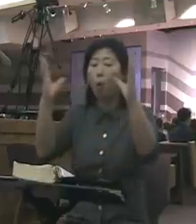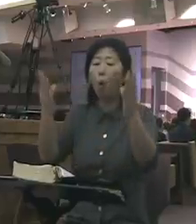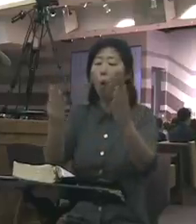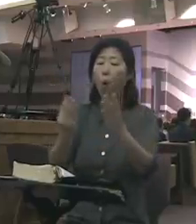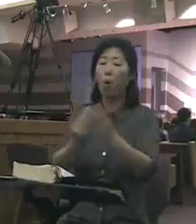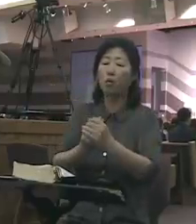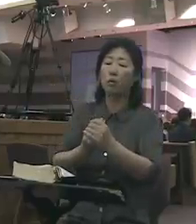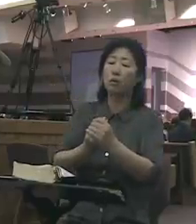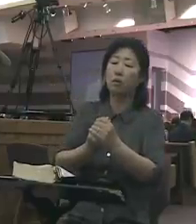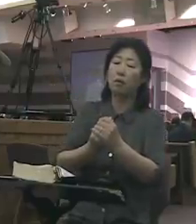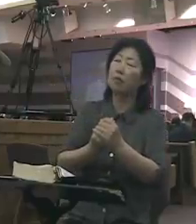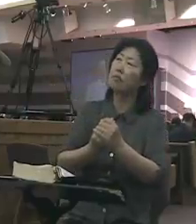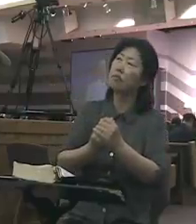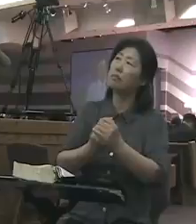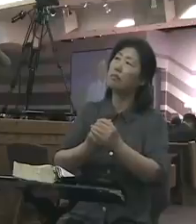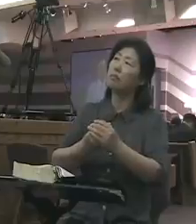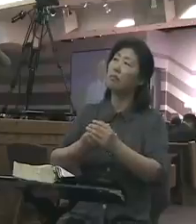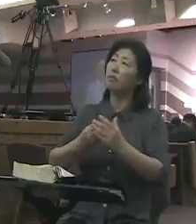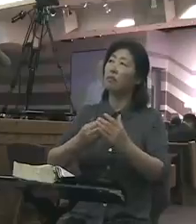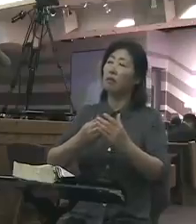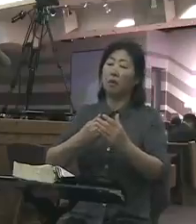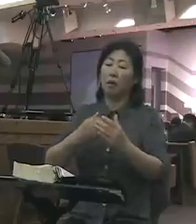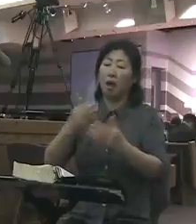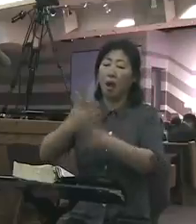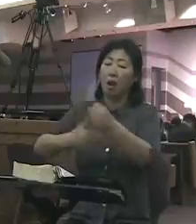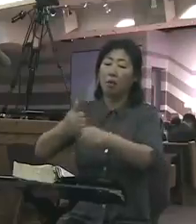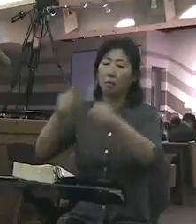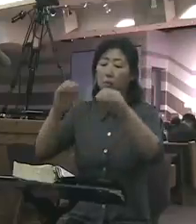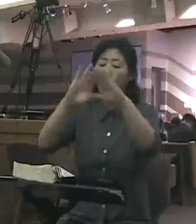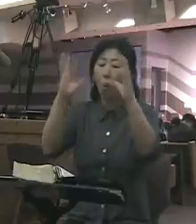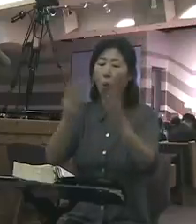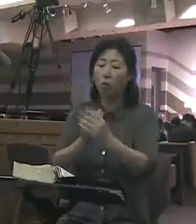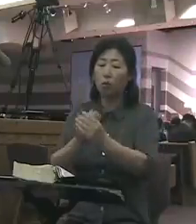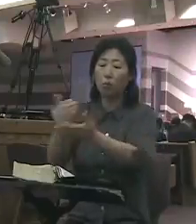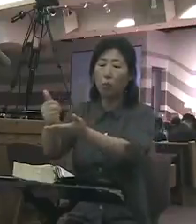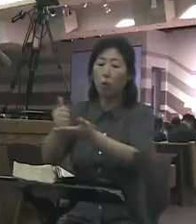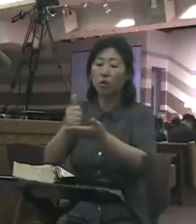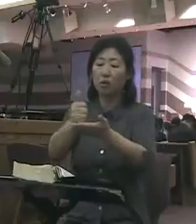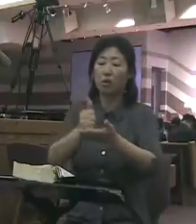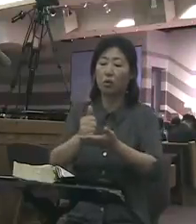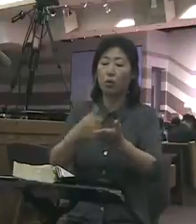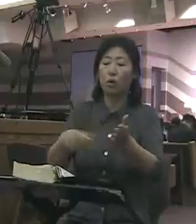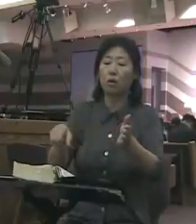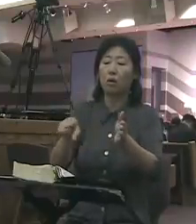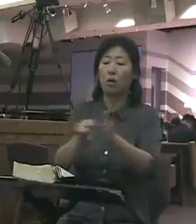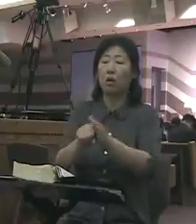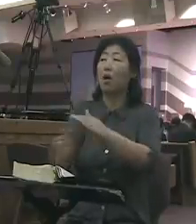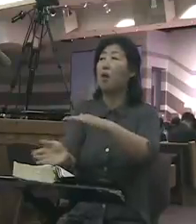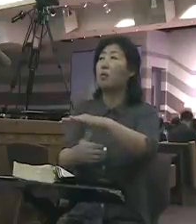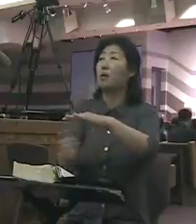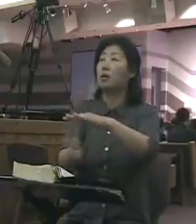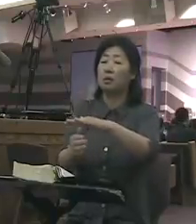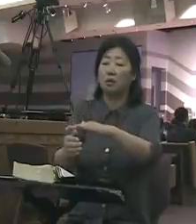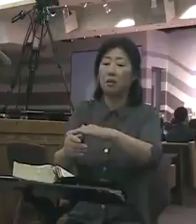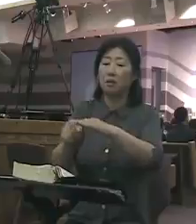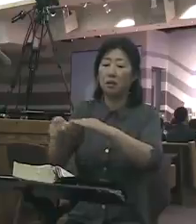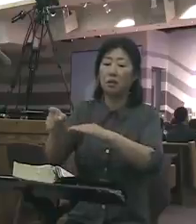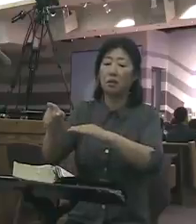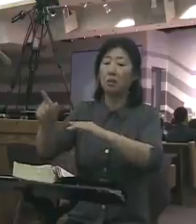하고 하나님을 온전히 모시기 위하여 비워진 그의 모습을